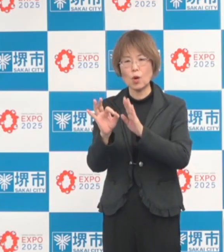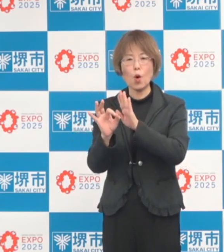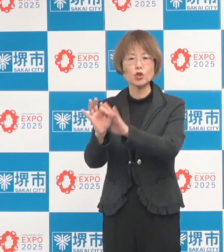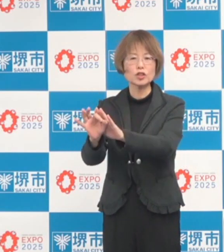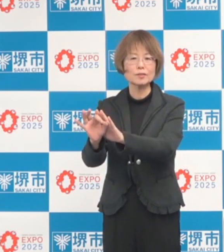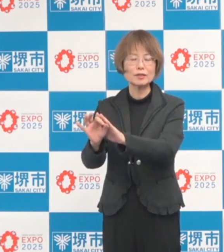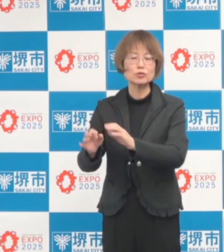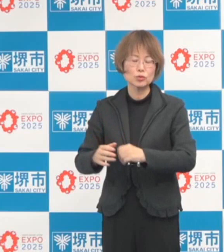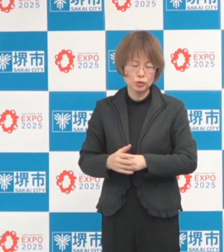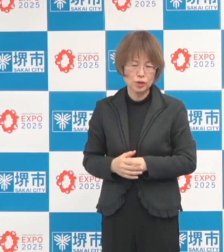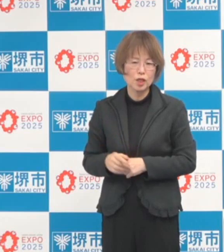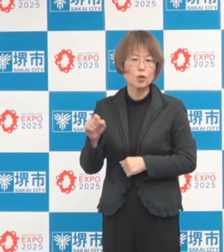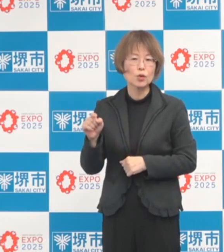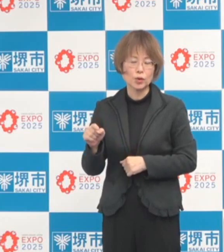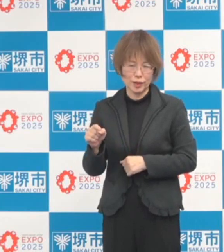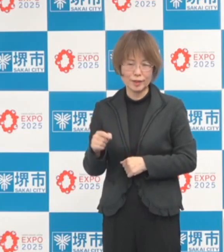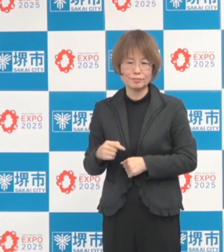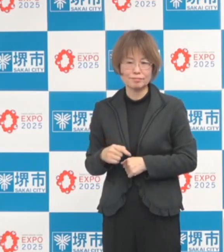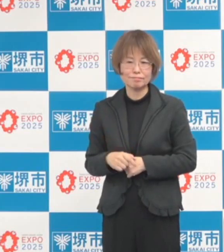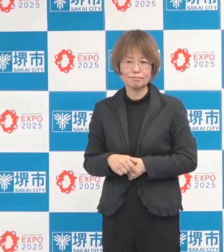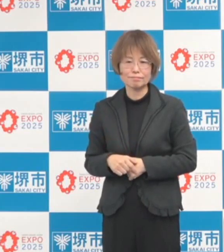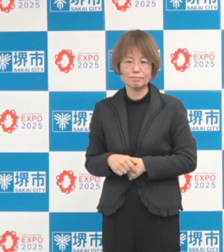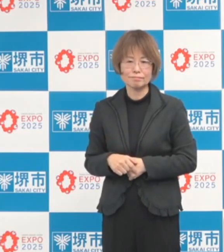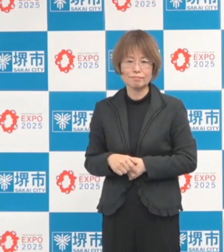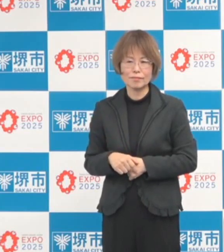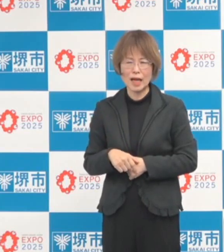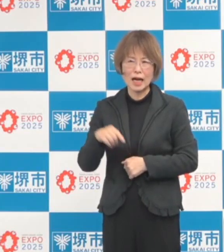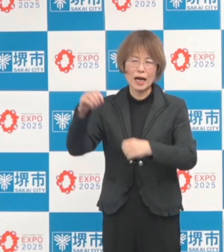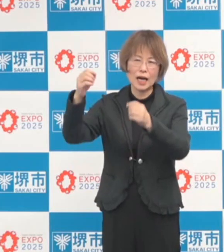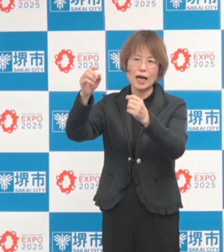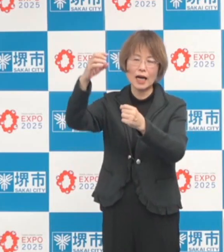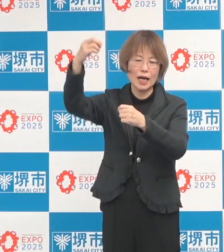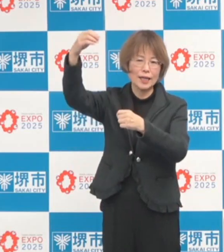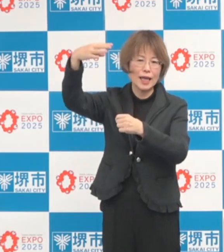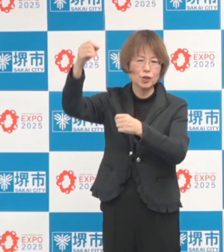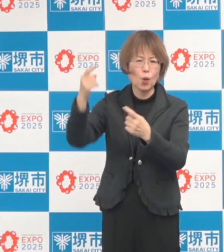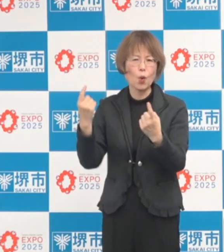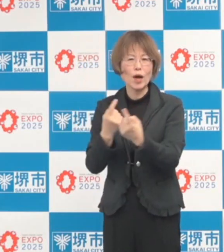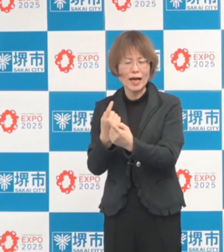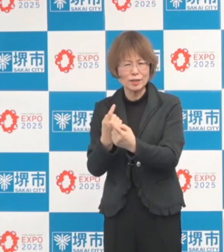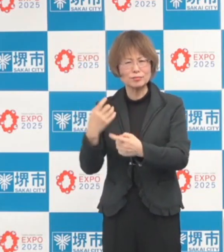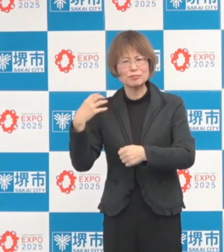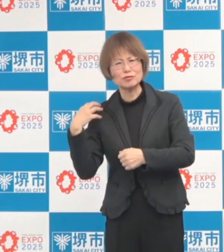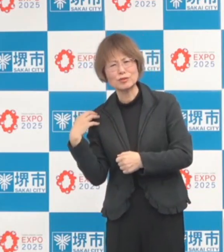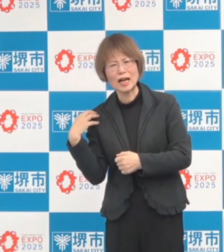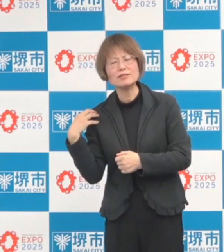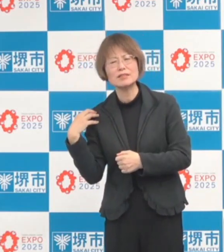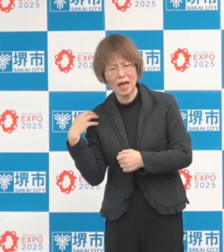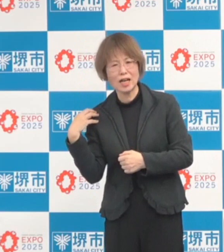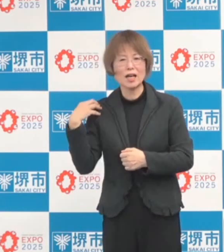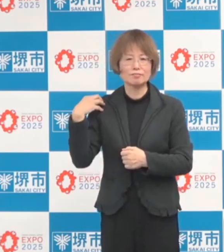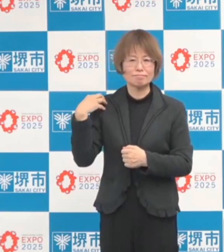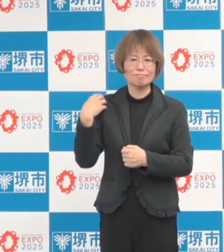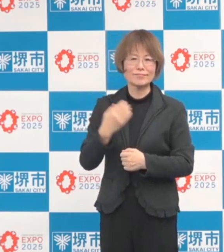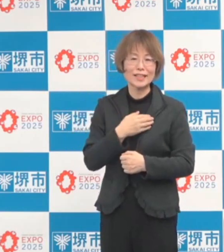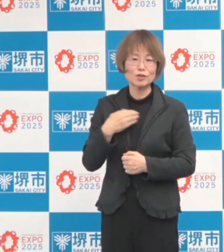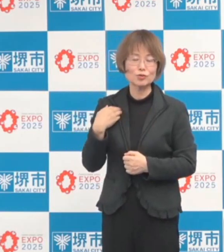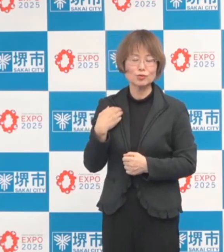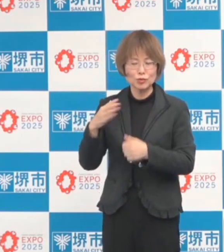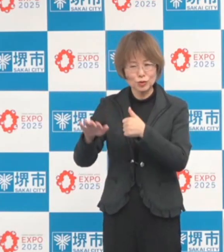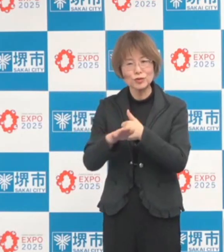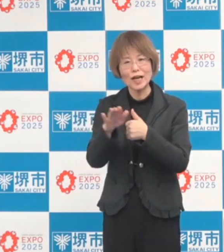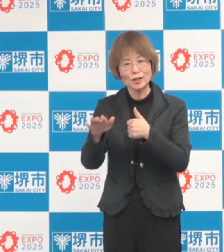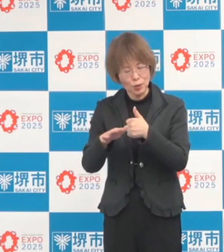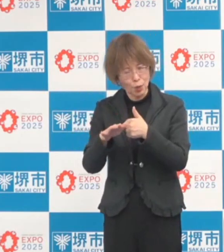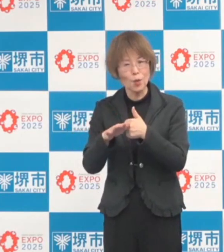。このことによって維持管理の負担軽減でありましたり、環境負荷の低減が期待できます。また自